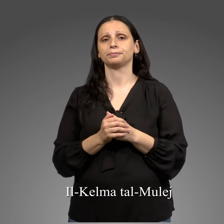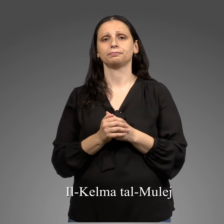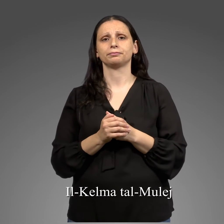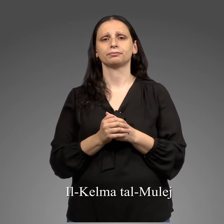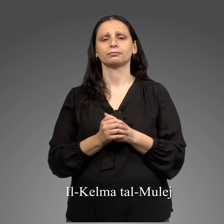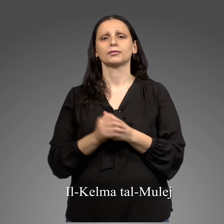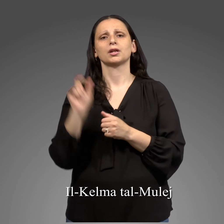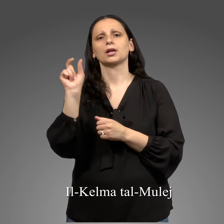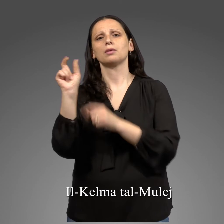Il-kelmat għan mulej.